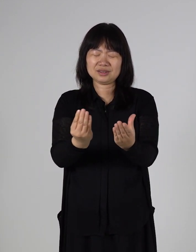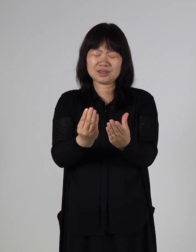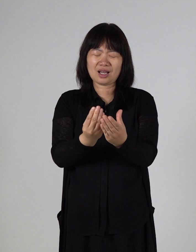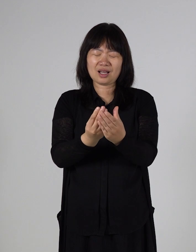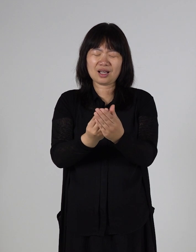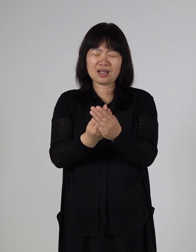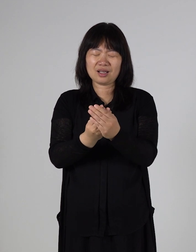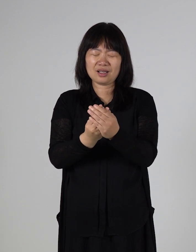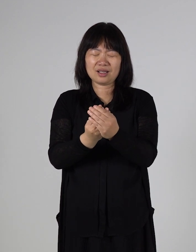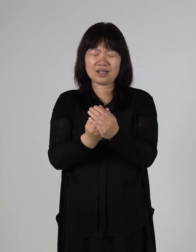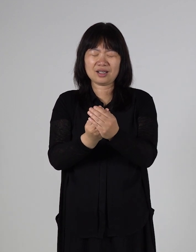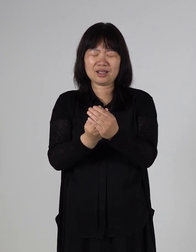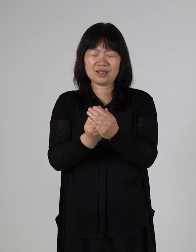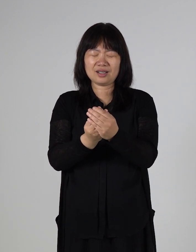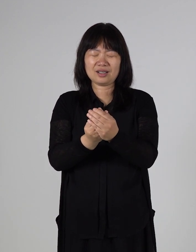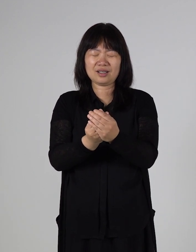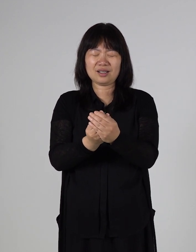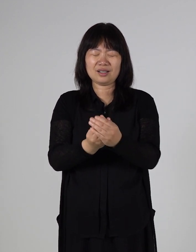완전합니다.